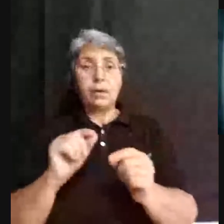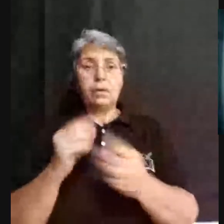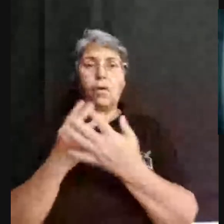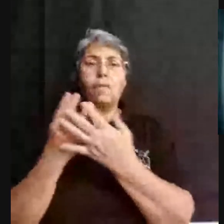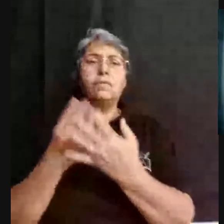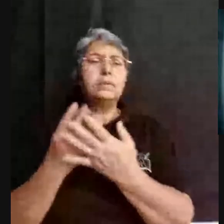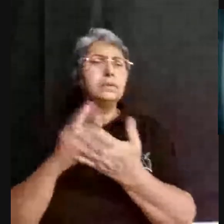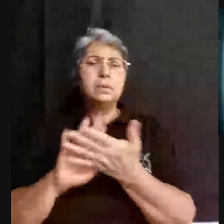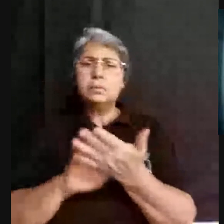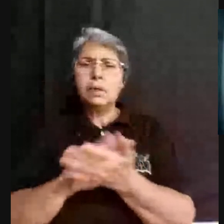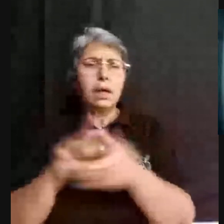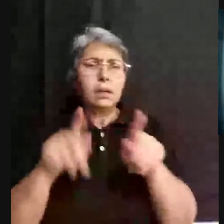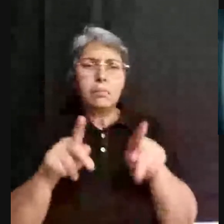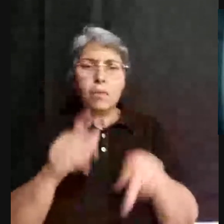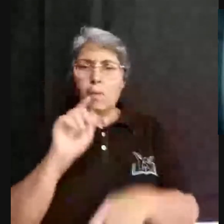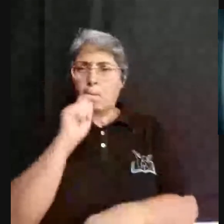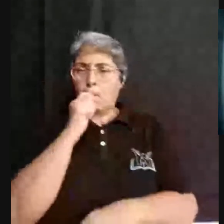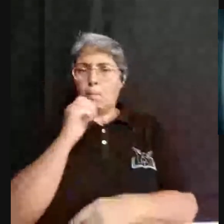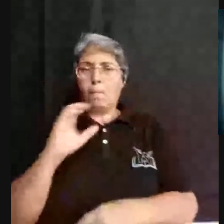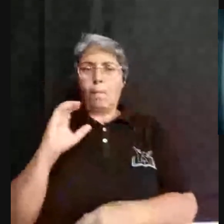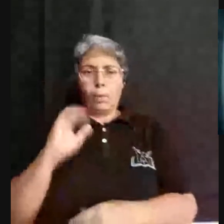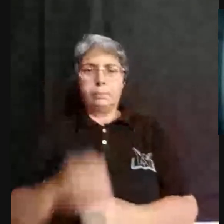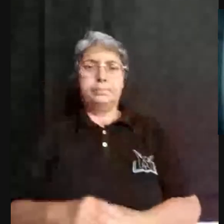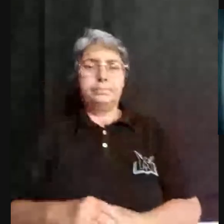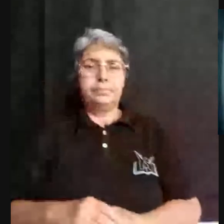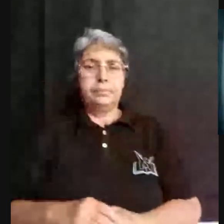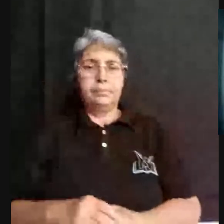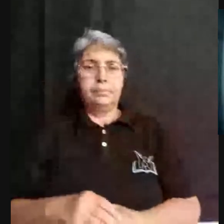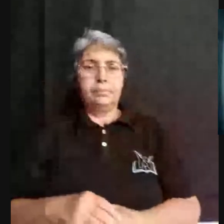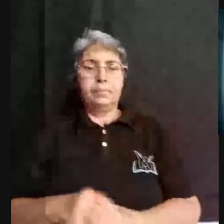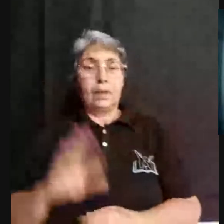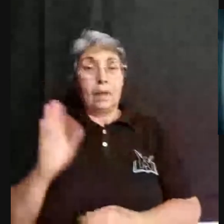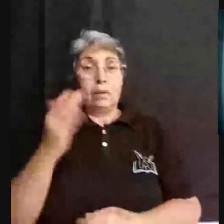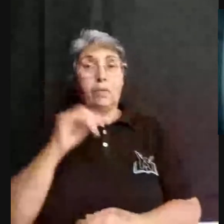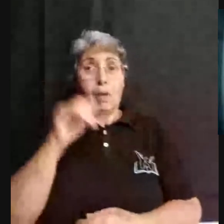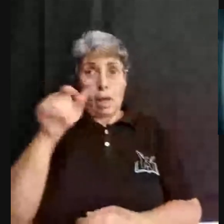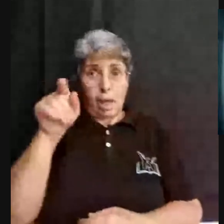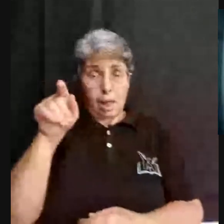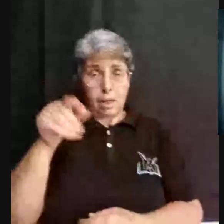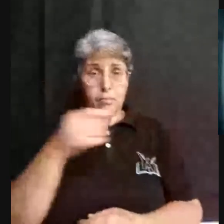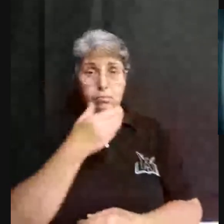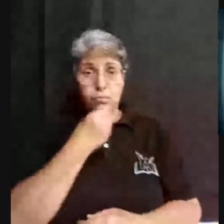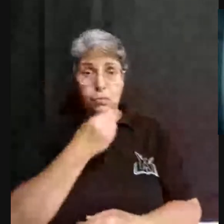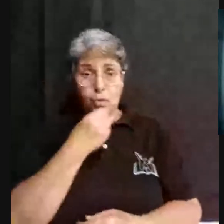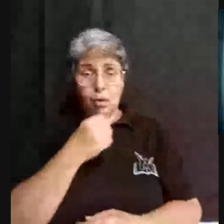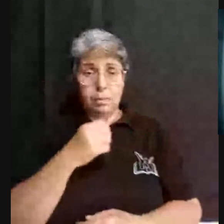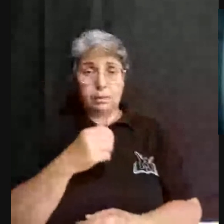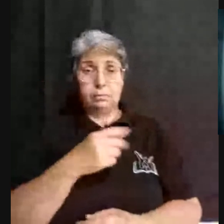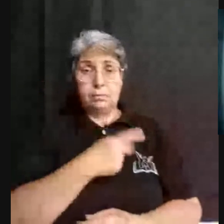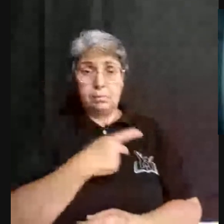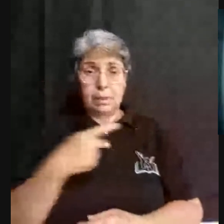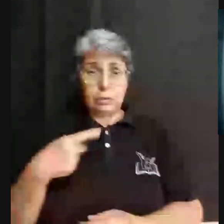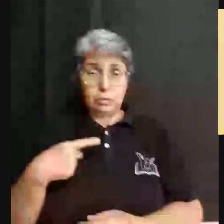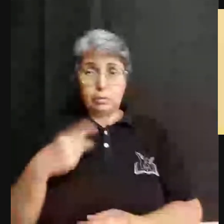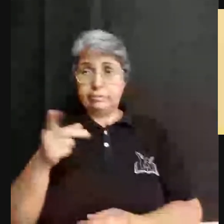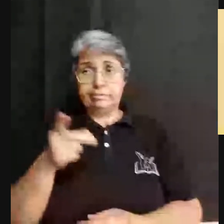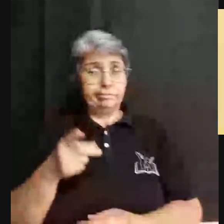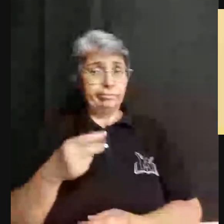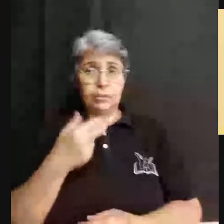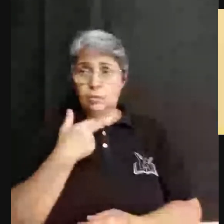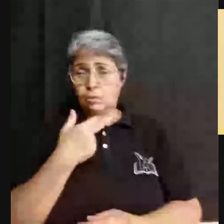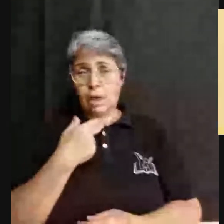Smith: o irmão Smith está enredado pelo inimigo e não pode, em sua presente condição, dar à trombeta o sonido